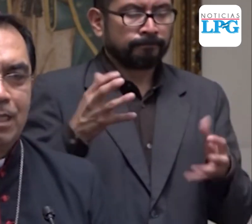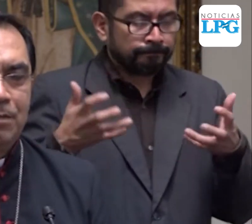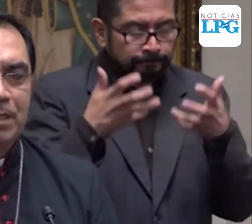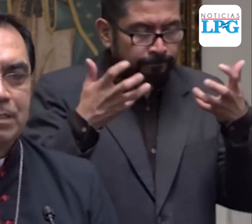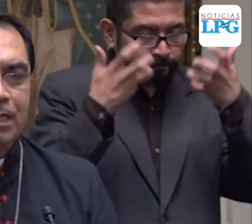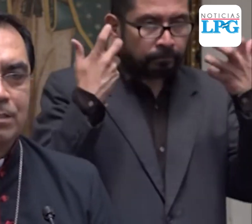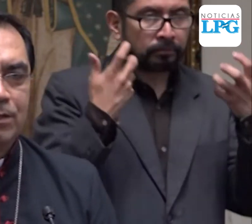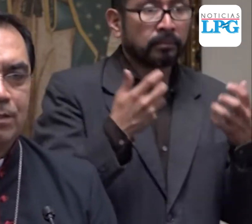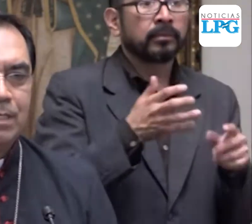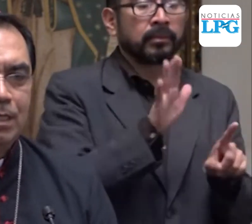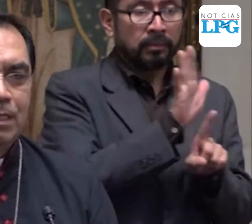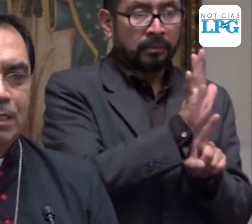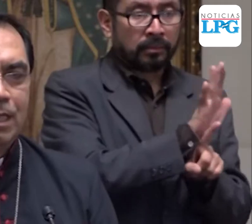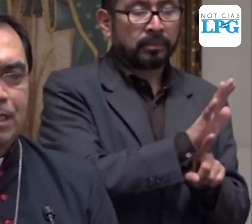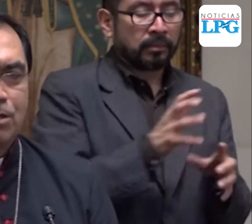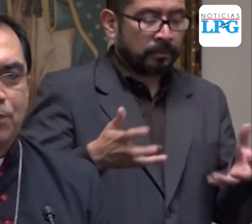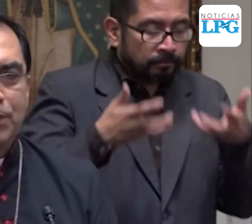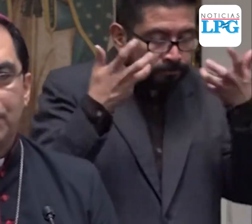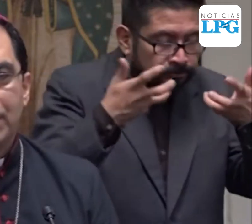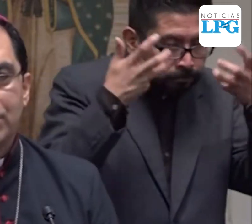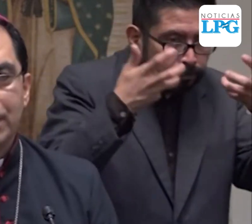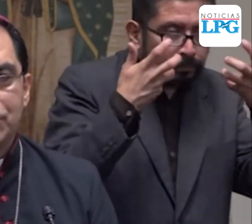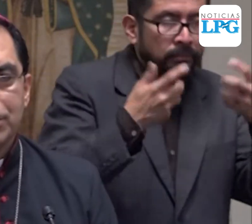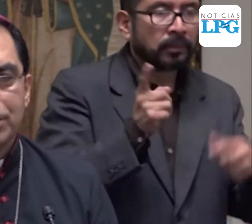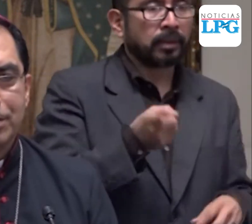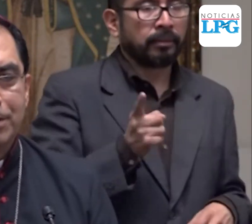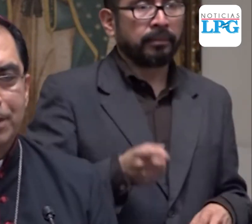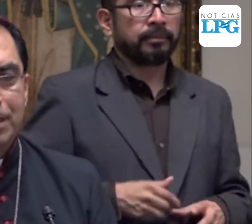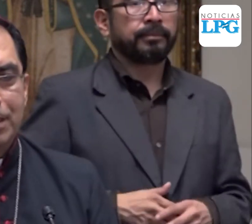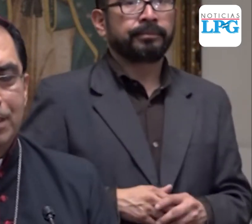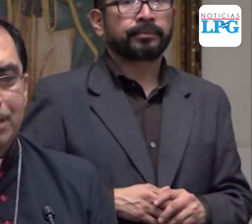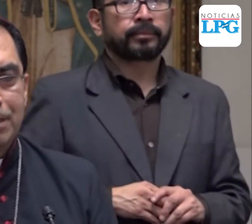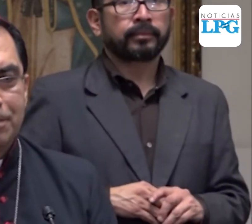será la investigación la que confirme los hechos.